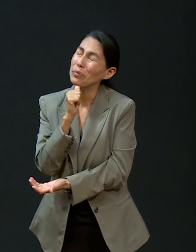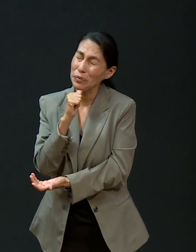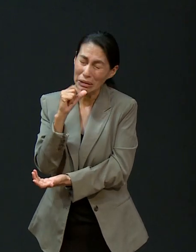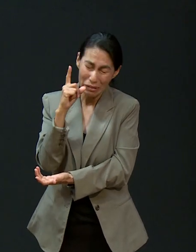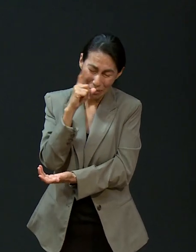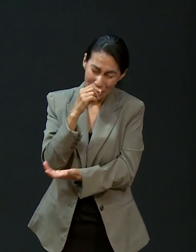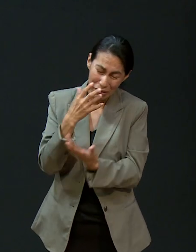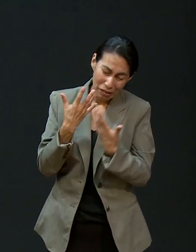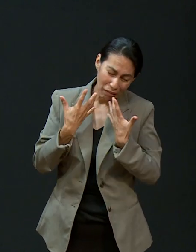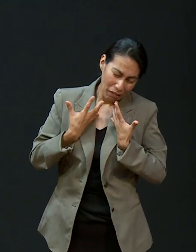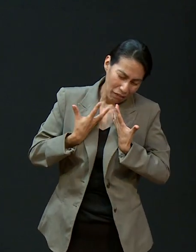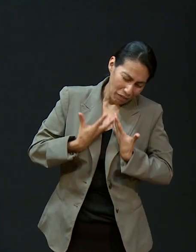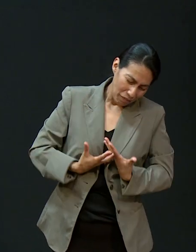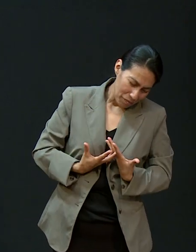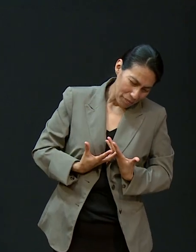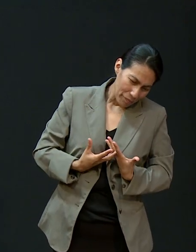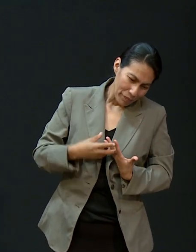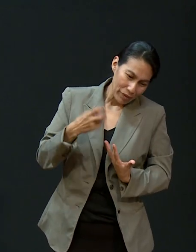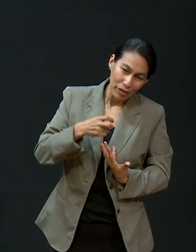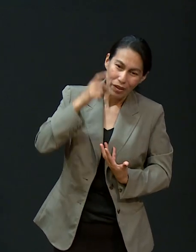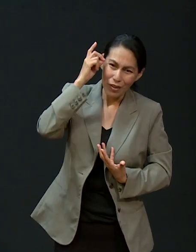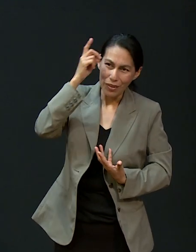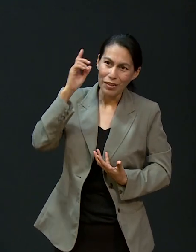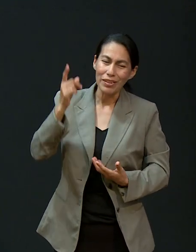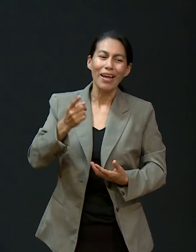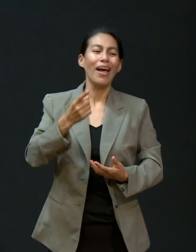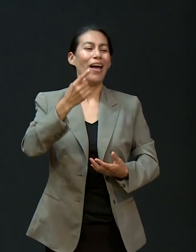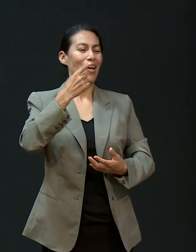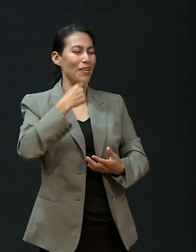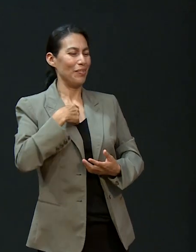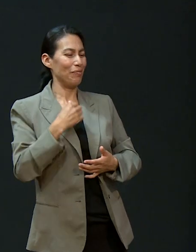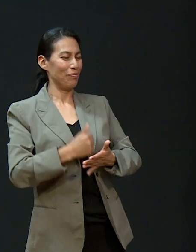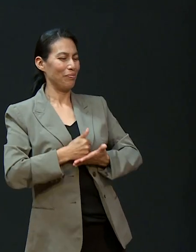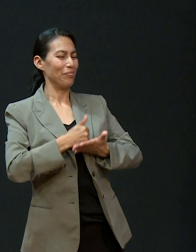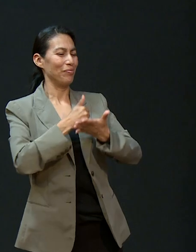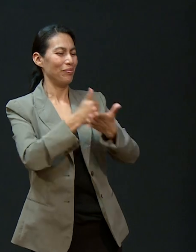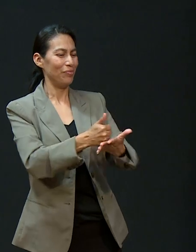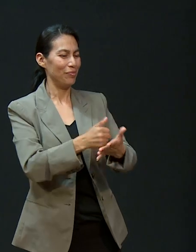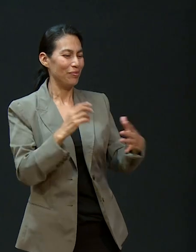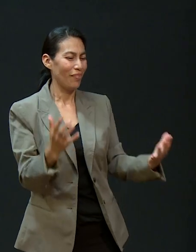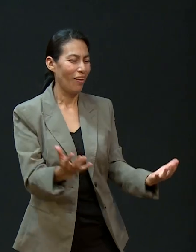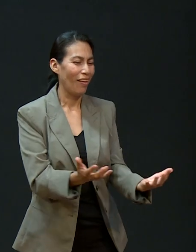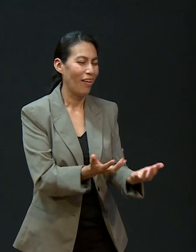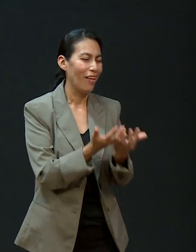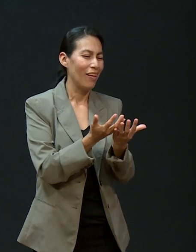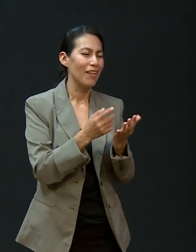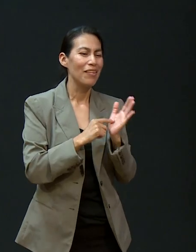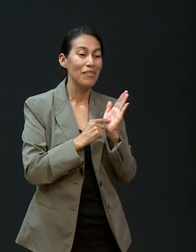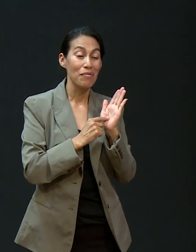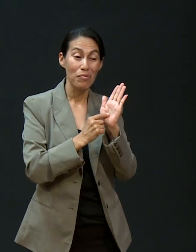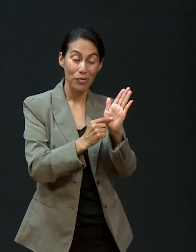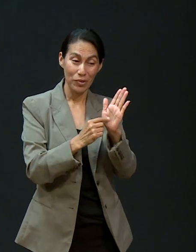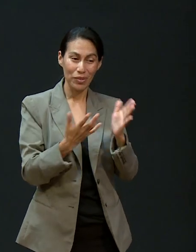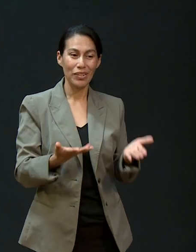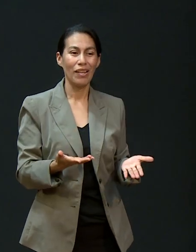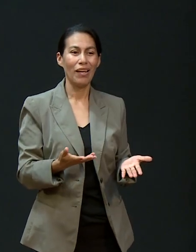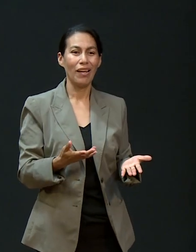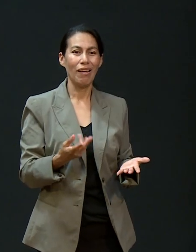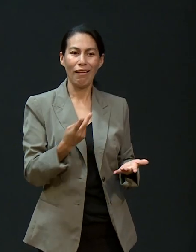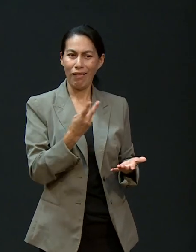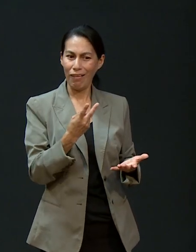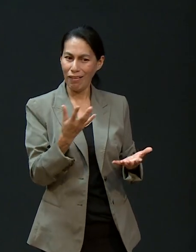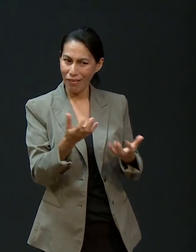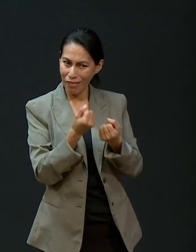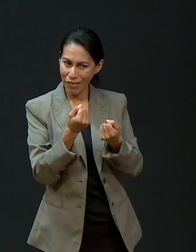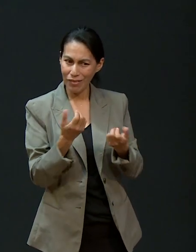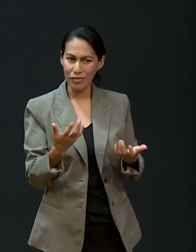Dios dice, ahora mi turno. Sí. Ajá. Y te manifiesta su gloria. Porque Dios tiene un designio para